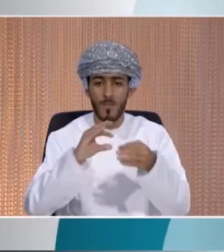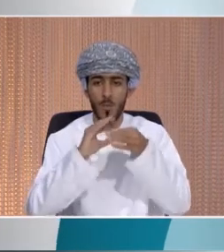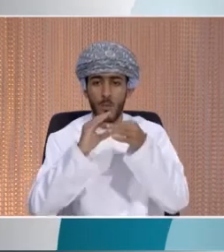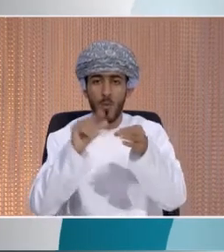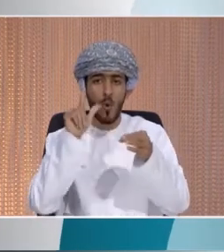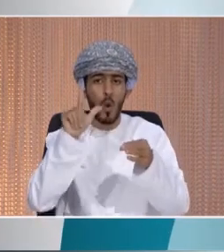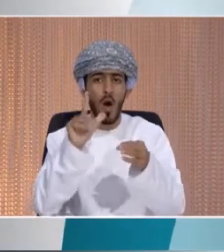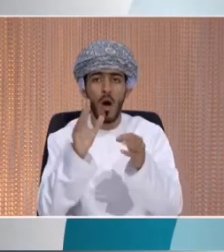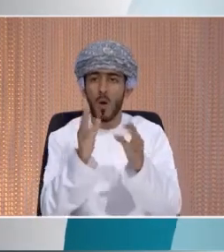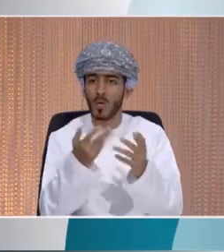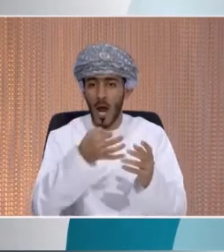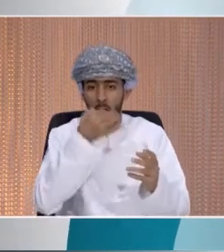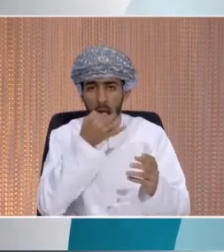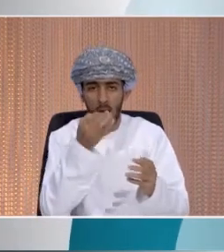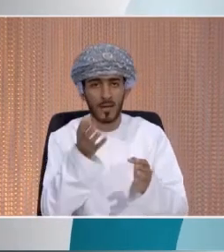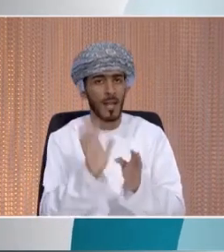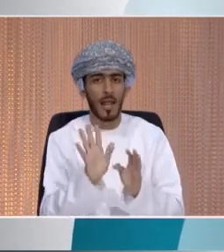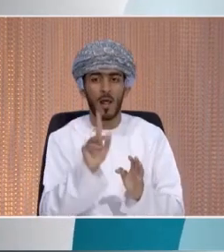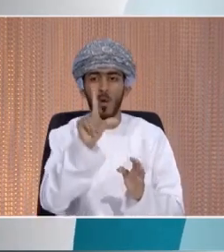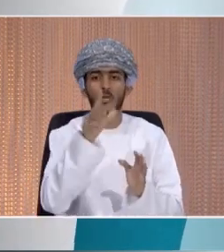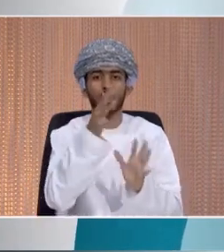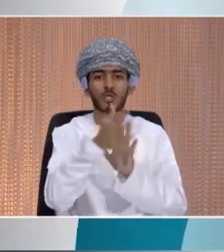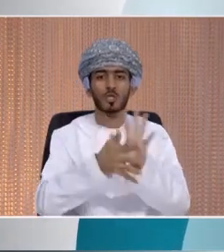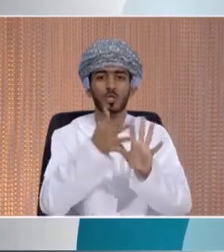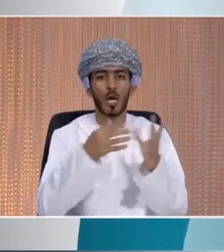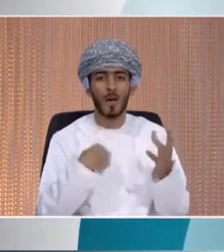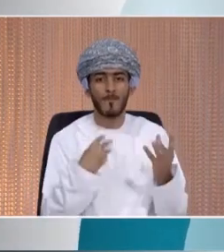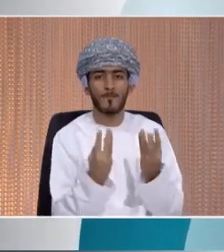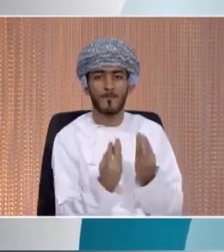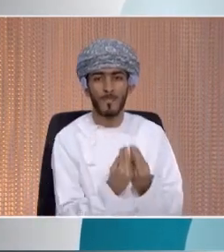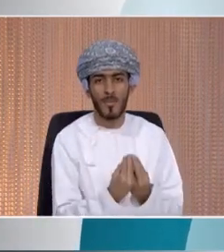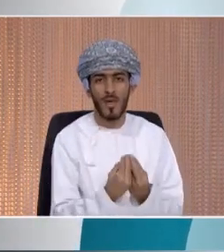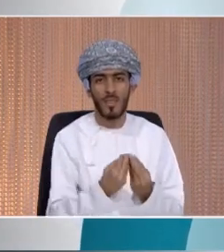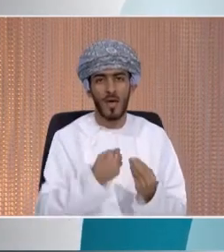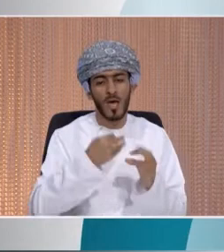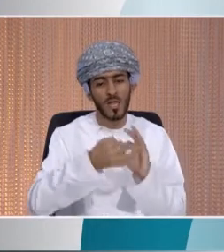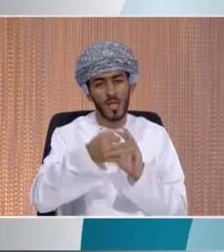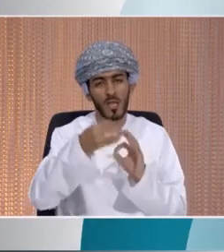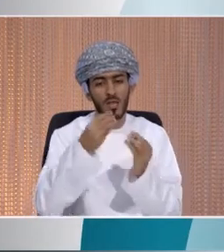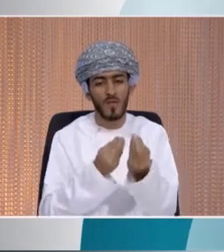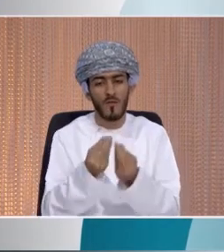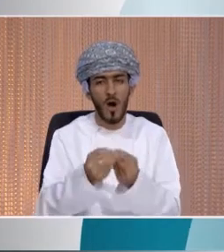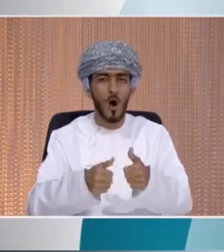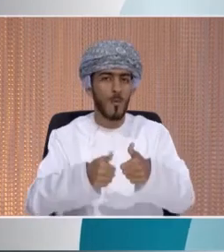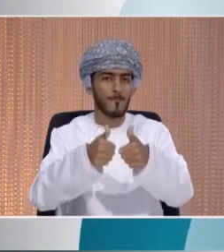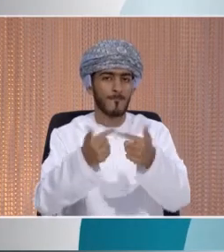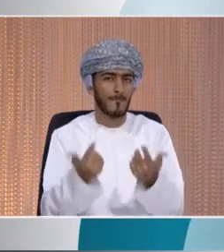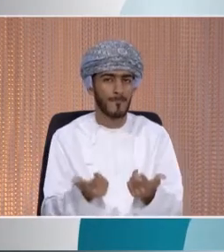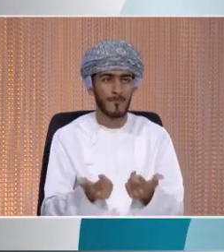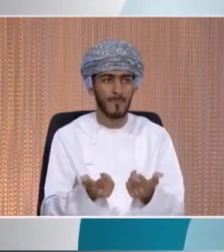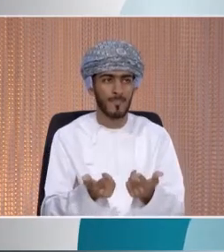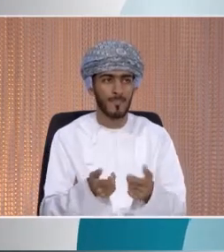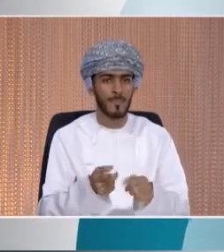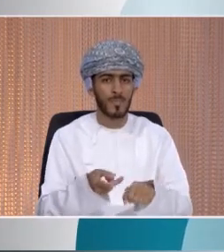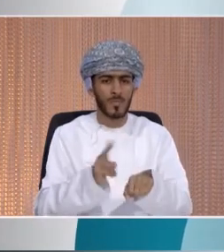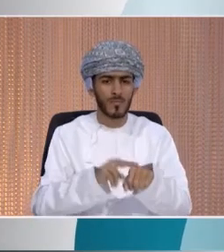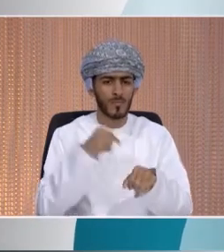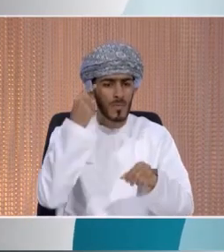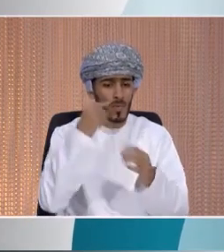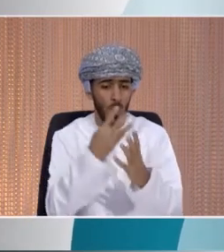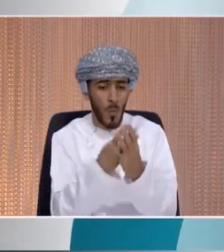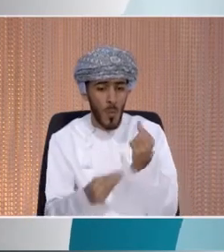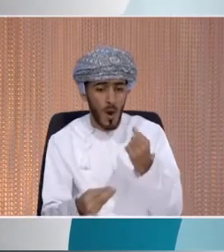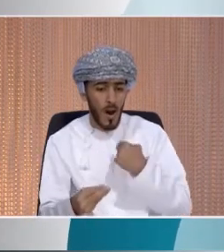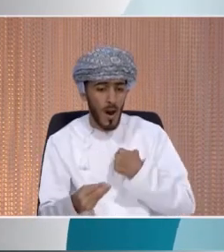قوية. وأنا حقيقة أذكر جلست مع كم من الأمهات ذكر لي تقول لي دكتورة وش الحل، أنا